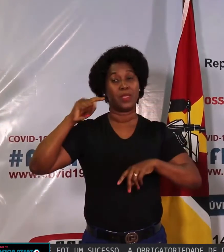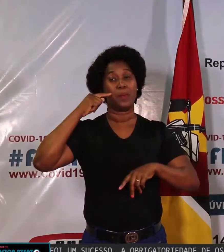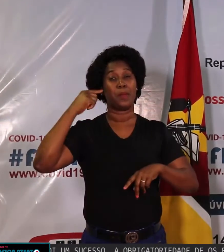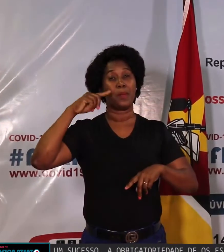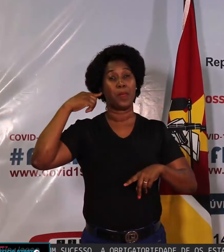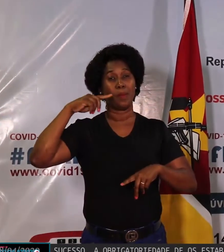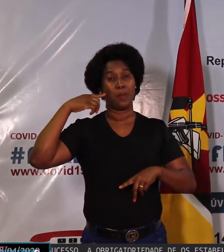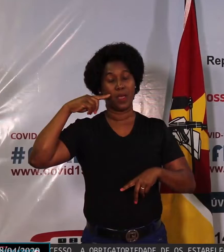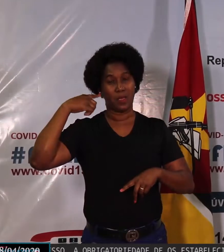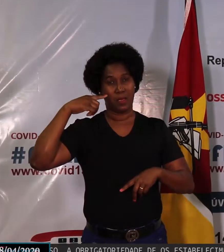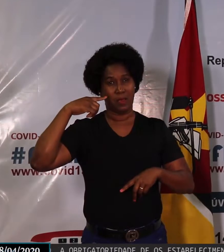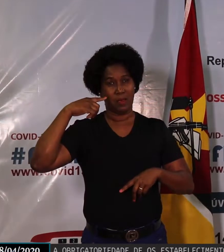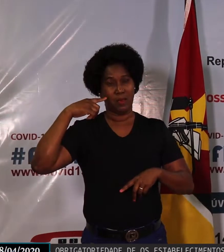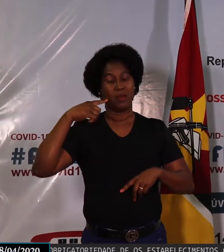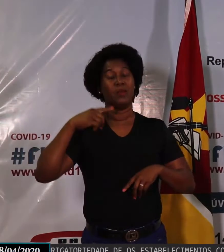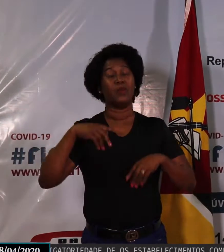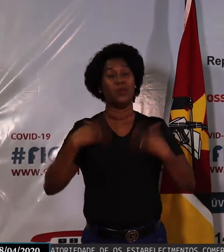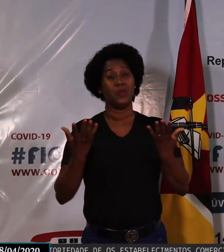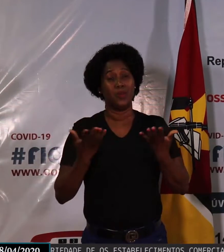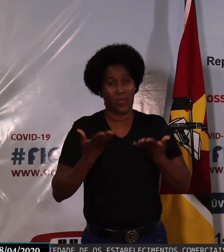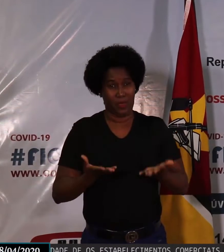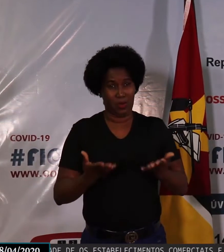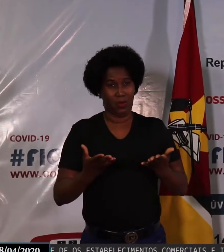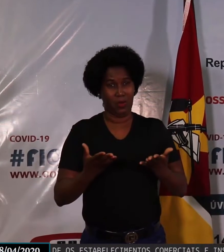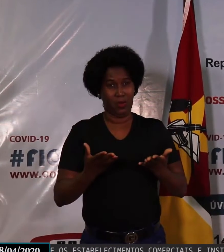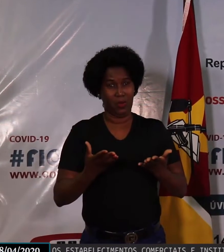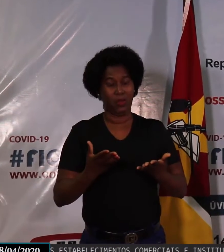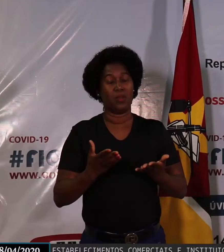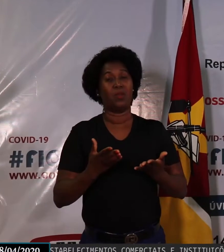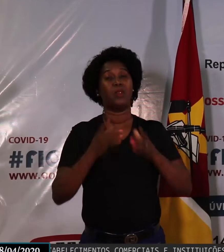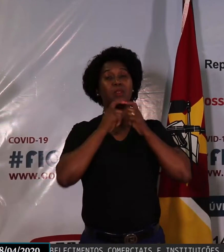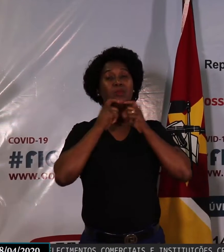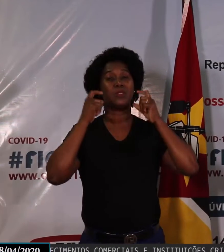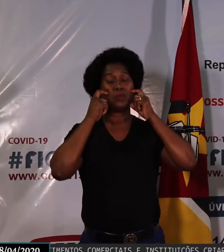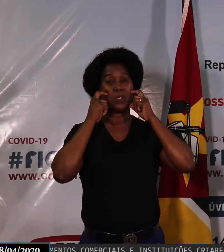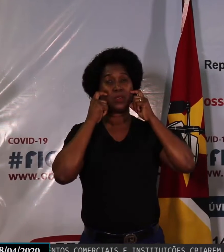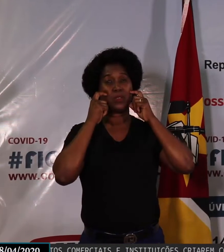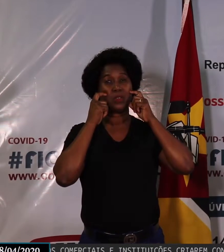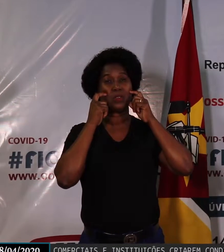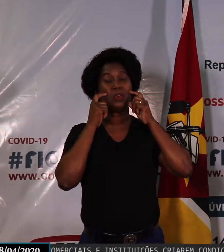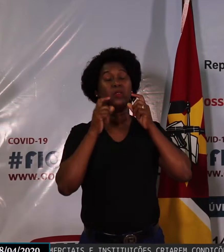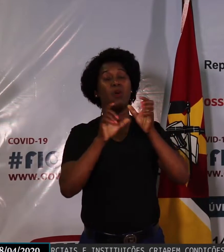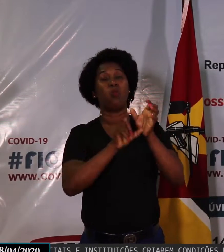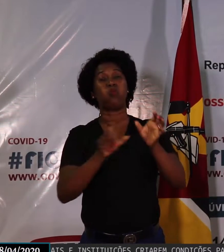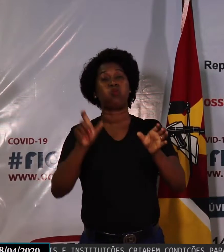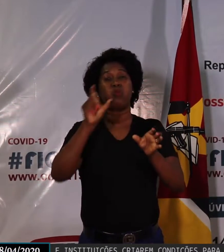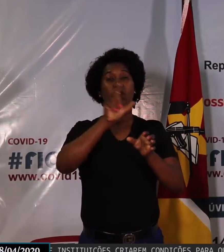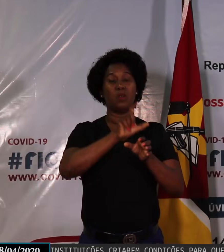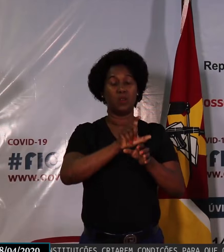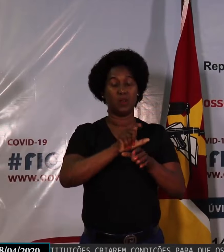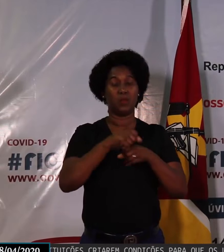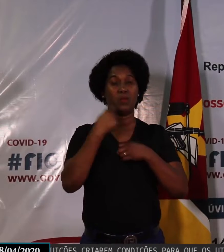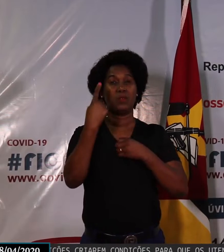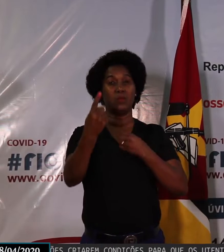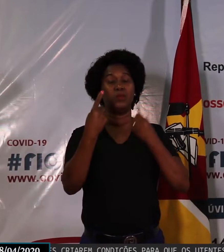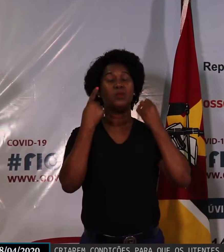Delgado. Portanto, atualmente, no nosso país, temos 17